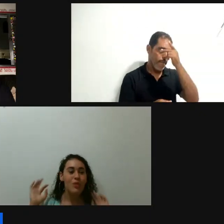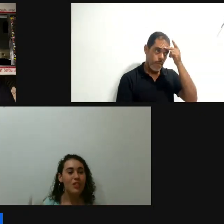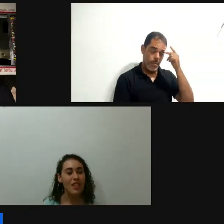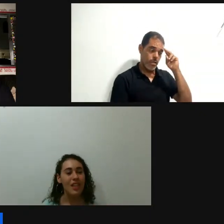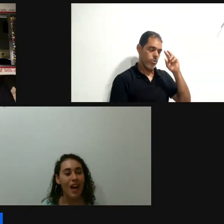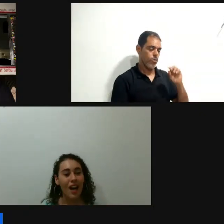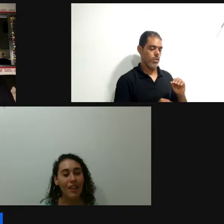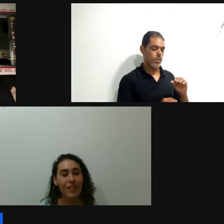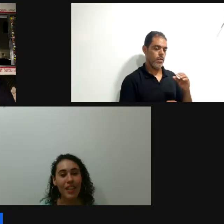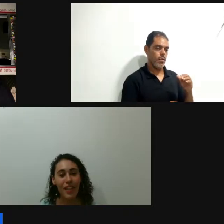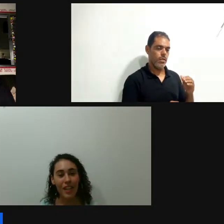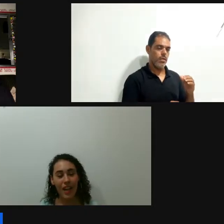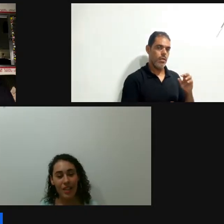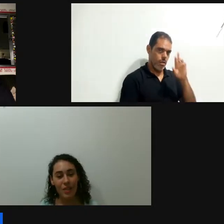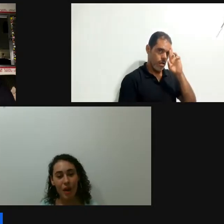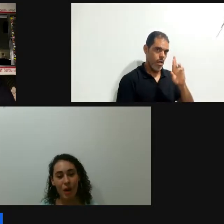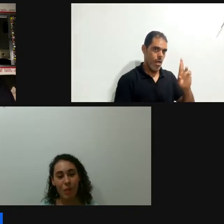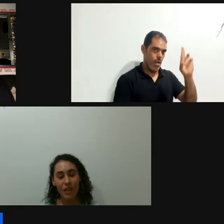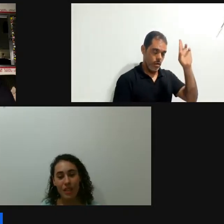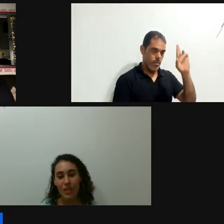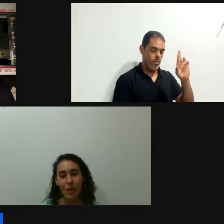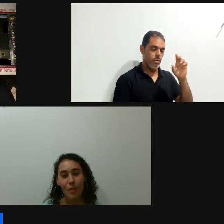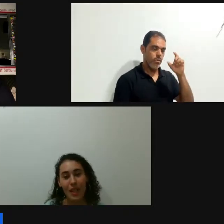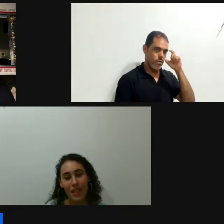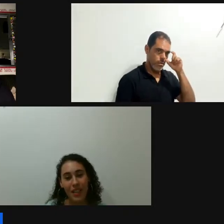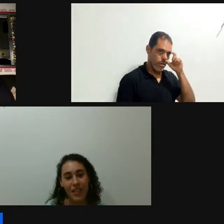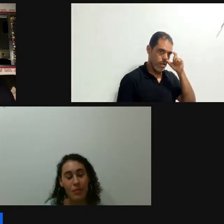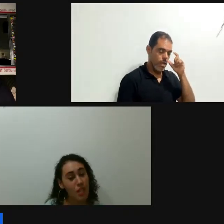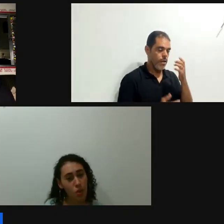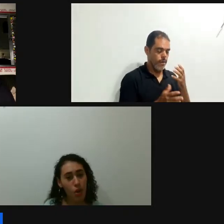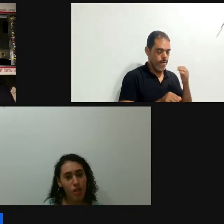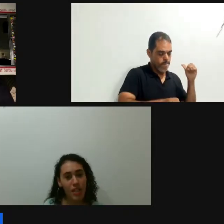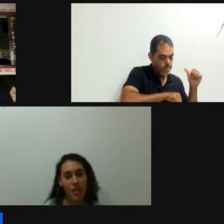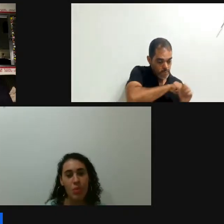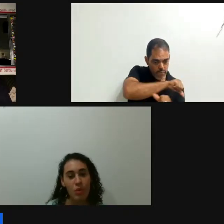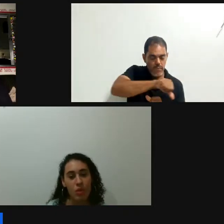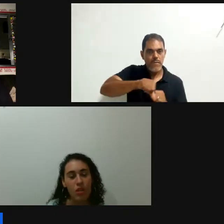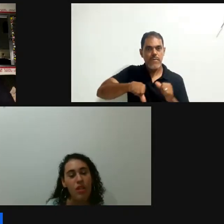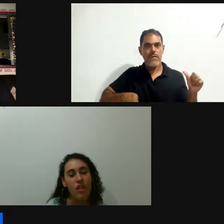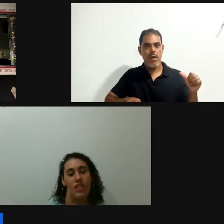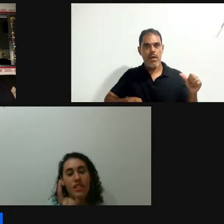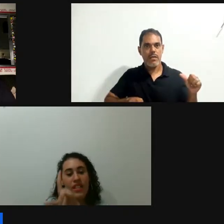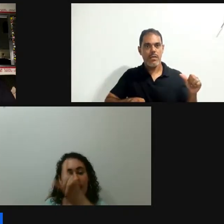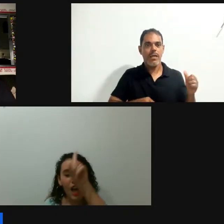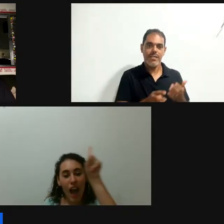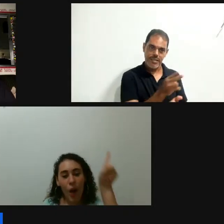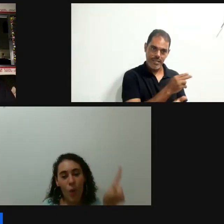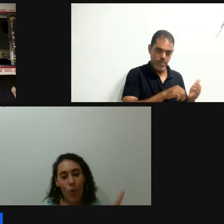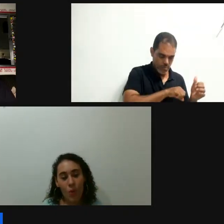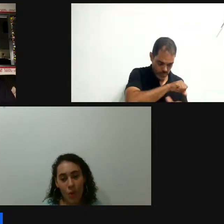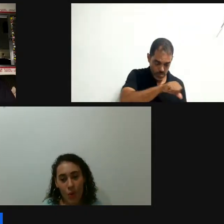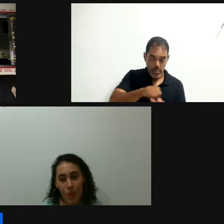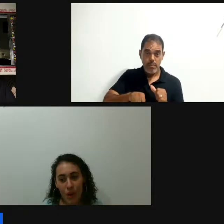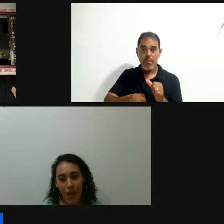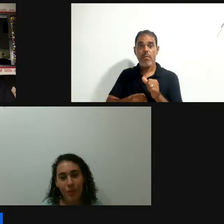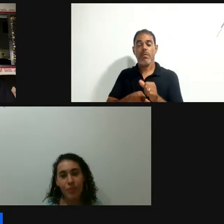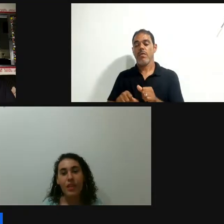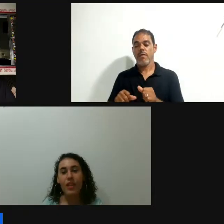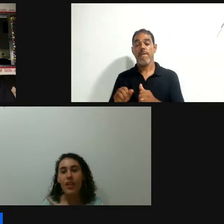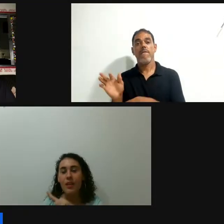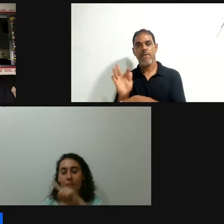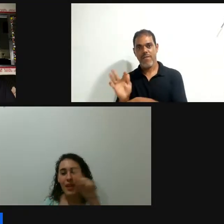imagina um dia ter a sua obra transformada em anime. E eu gostaria muito. Se